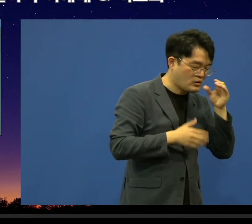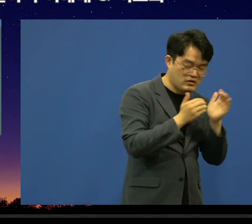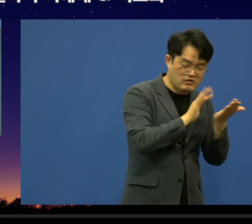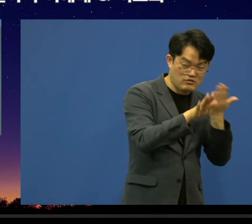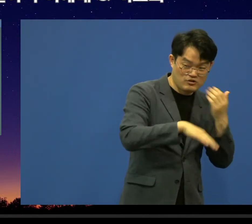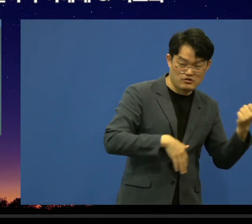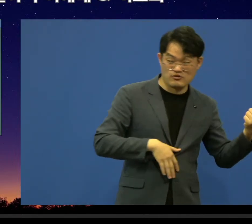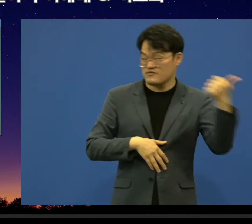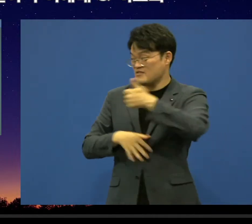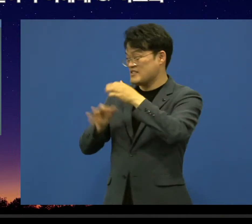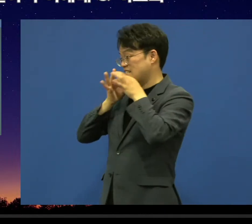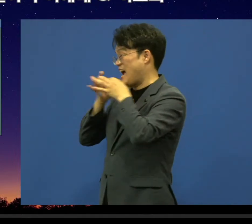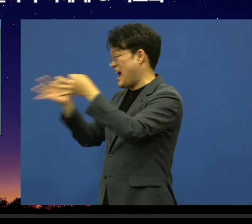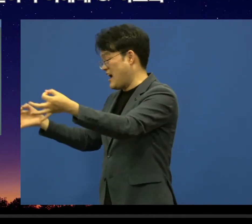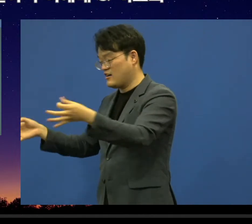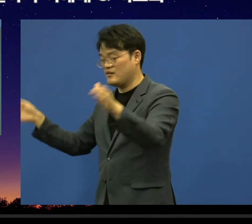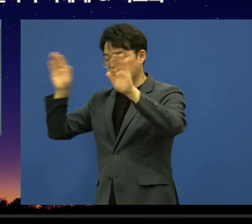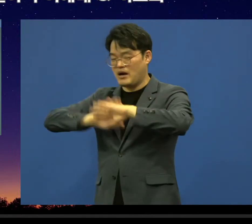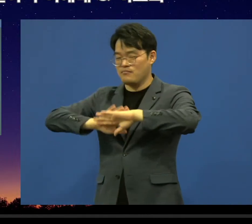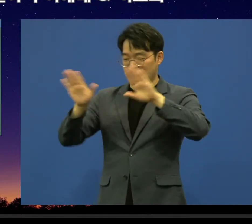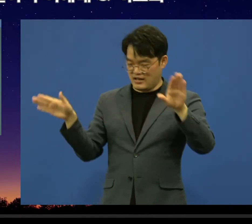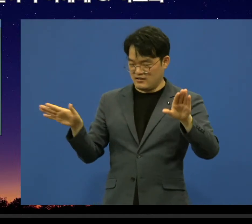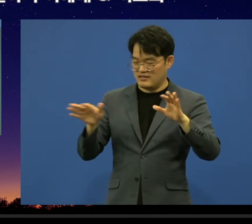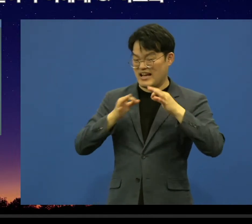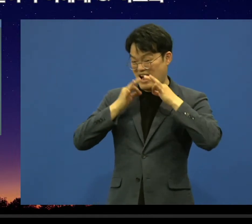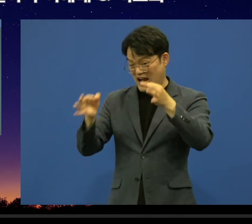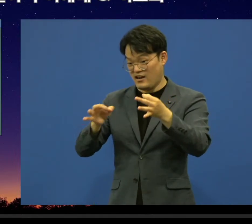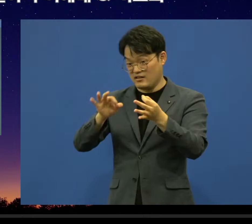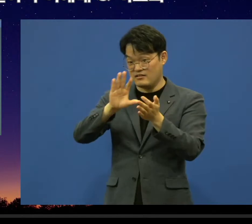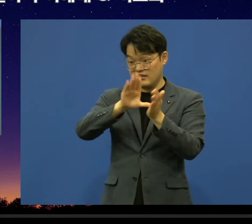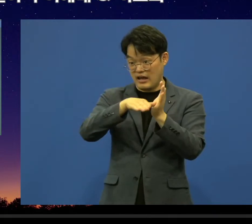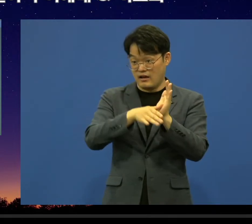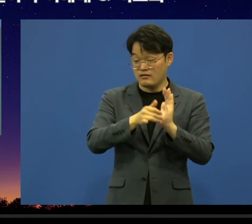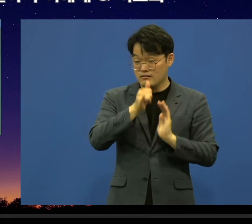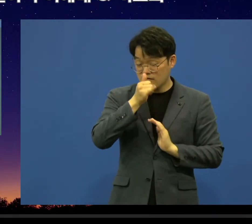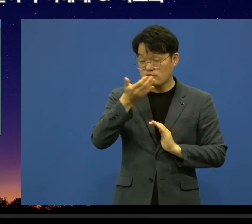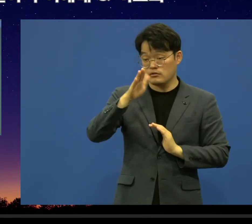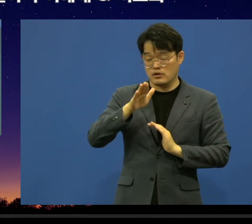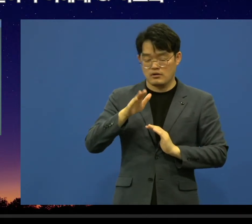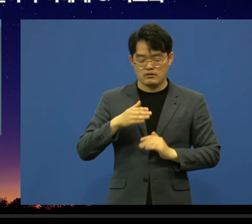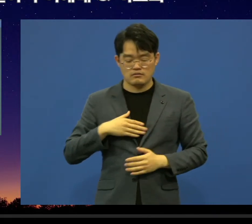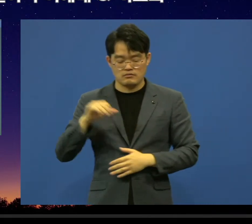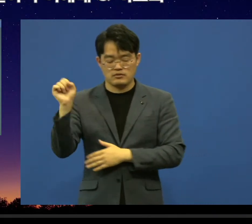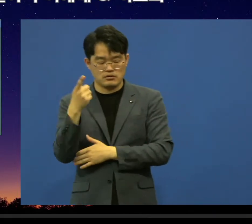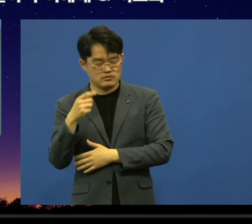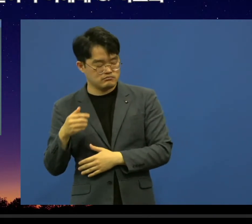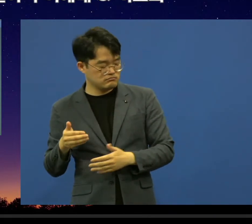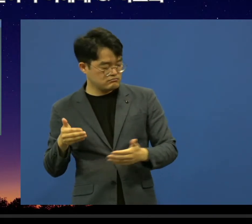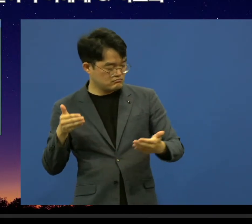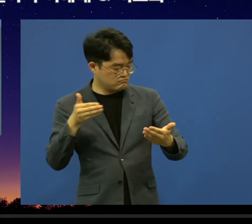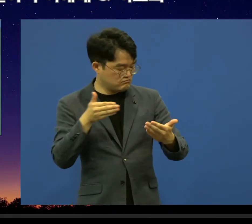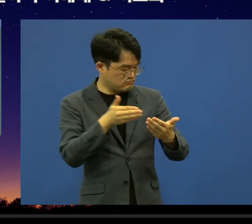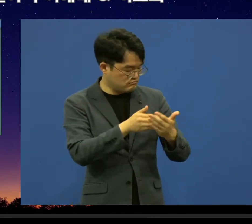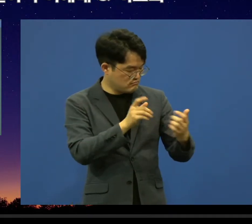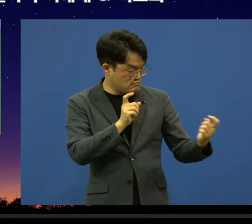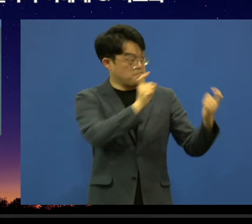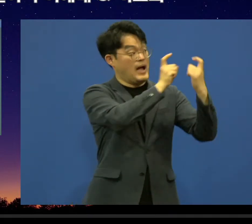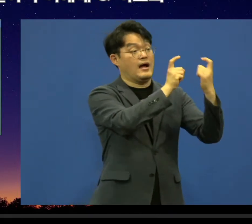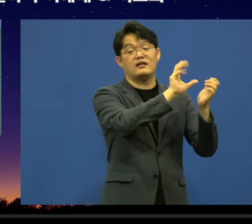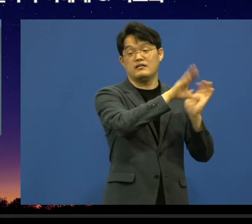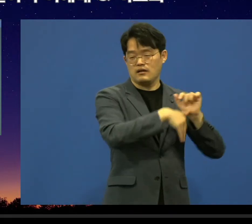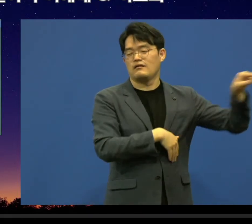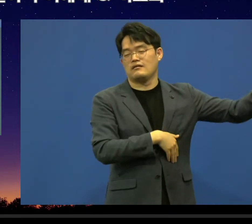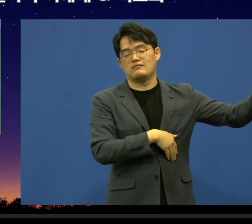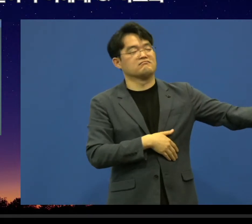그런 조석으로 나와 외쳤어요. 다윗이 도착할 때 골리앗이 나왔어요.